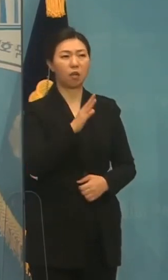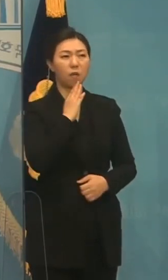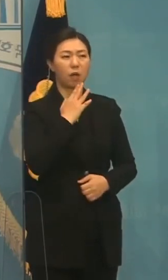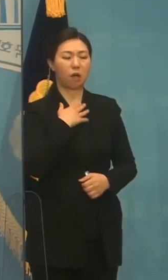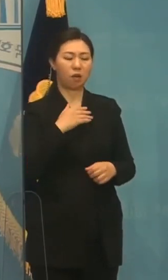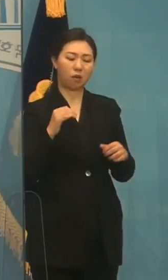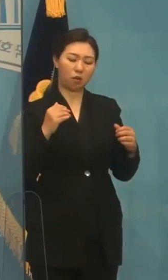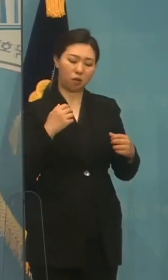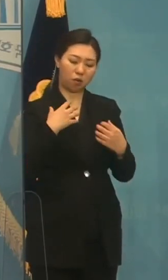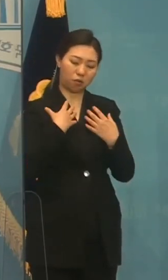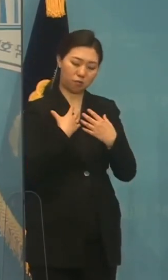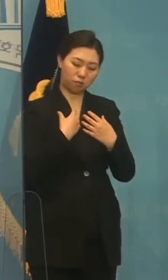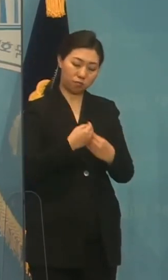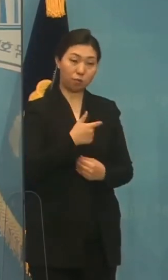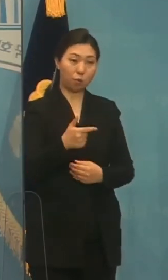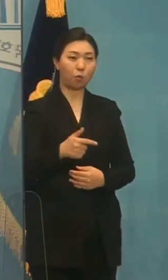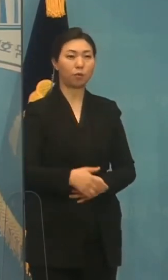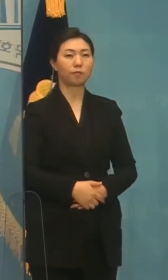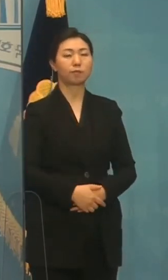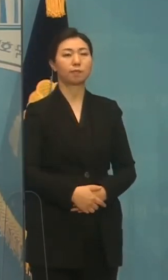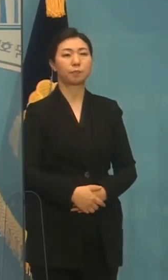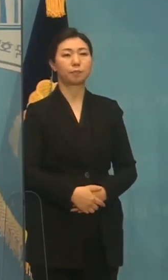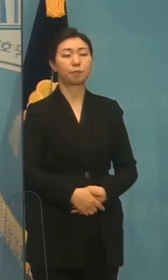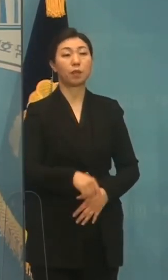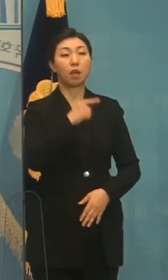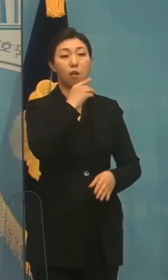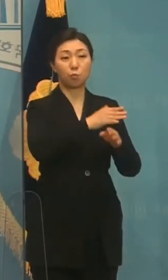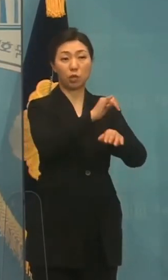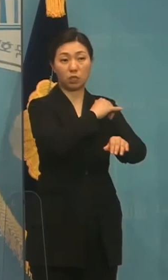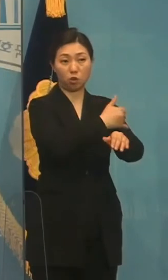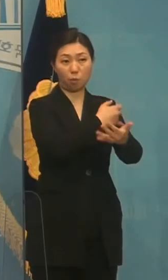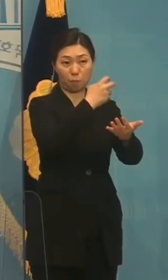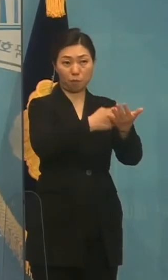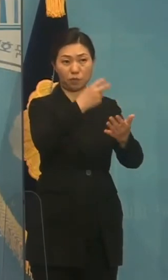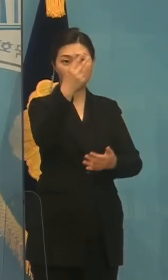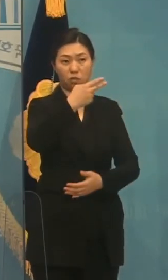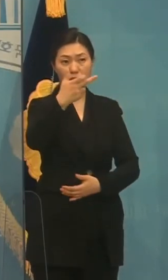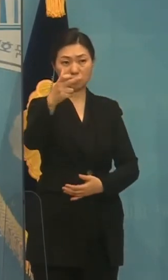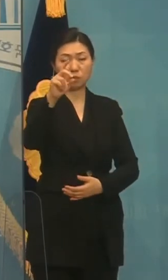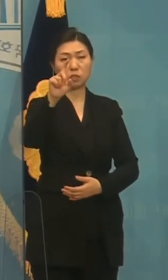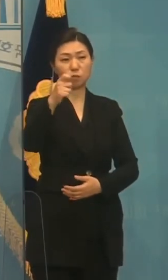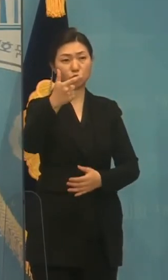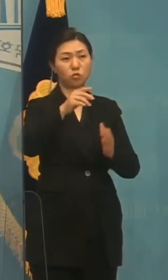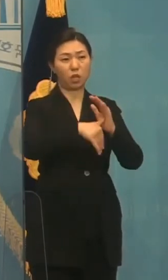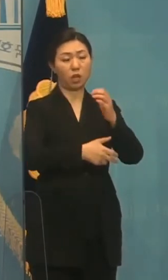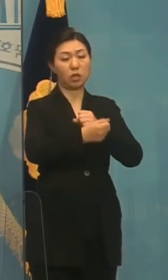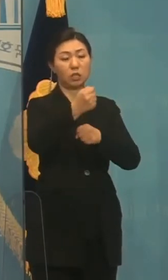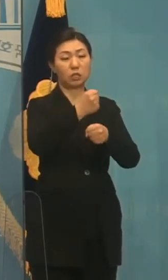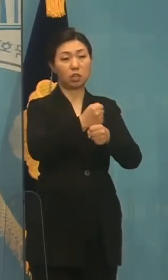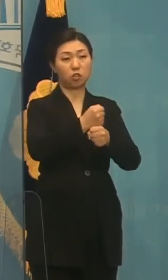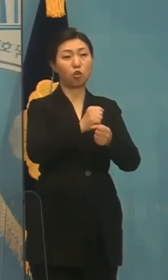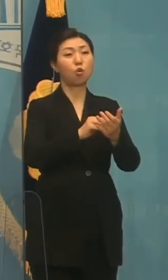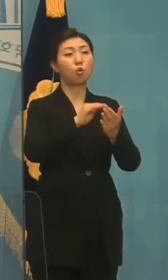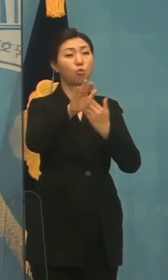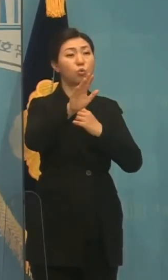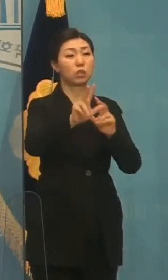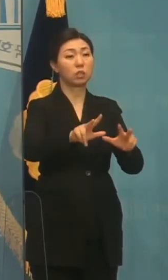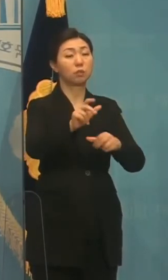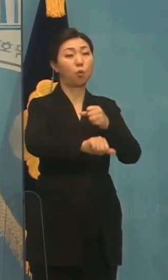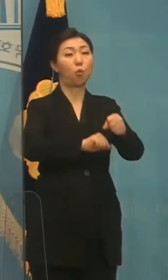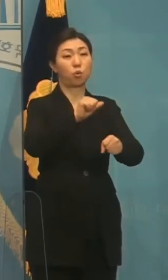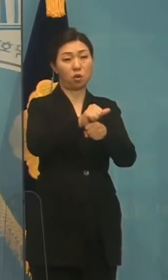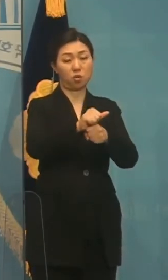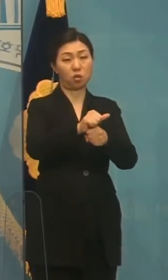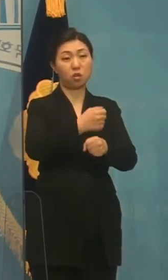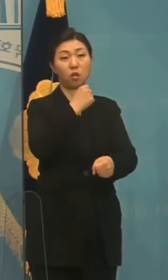개탄스러움을 금치 못합니다. 북한 인권법이 2016년 제정된 지 벌써 5년째 되는데 아직도